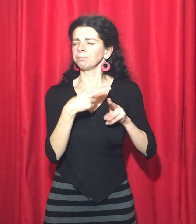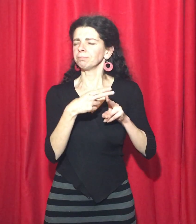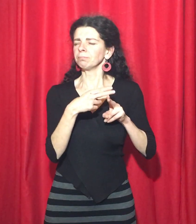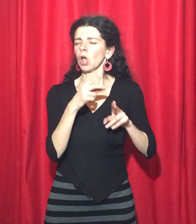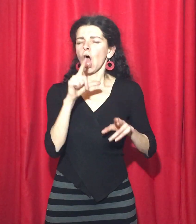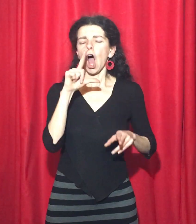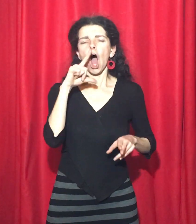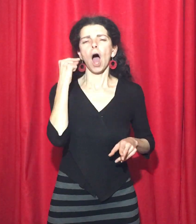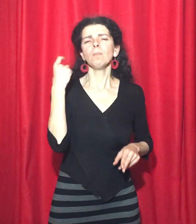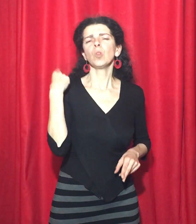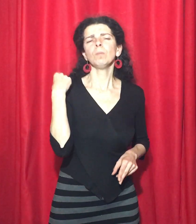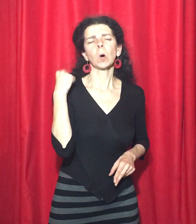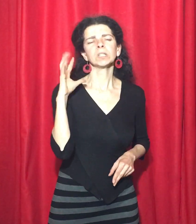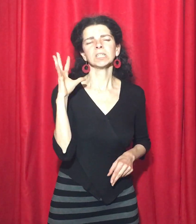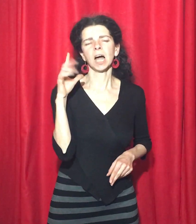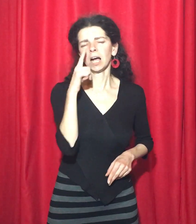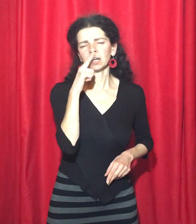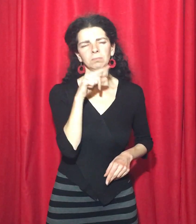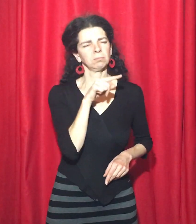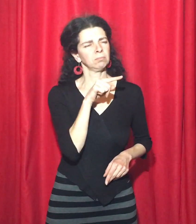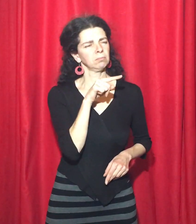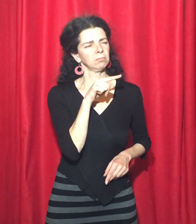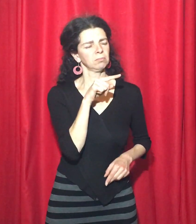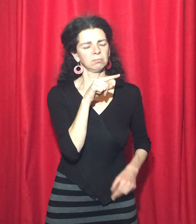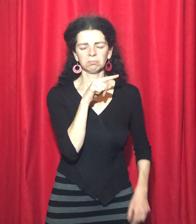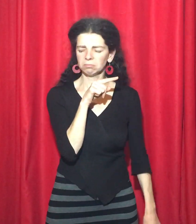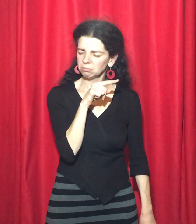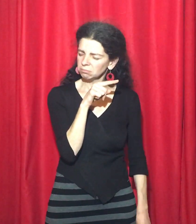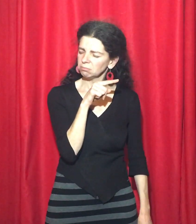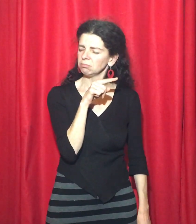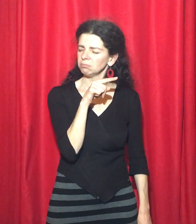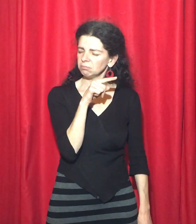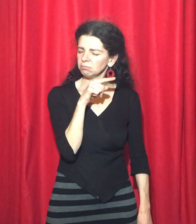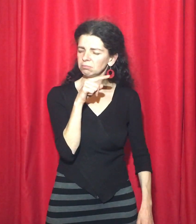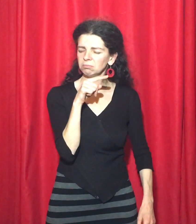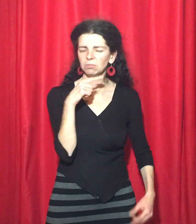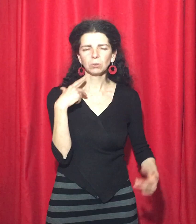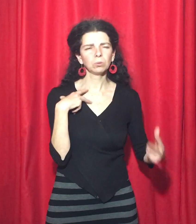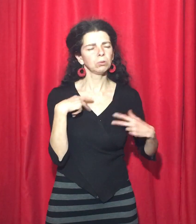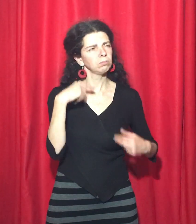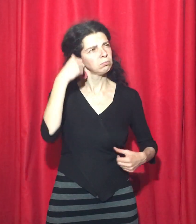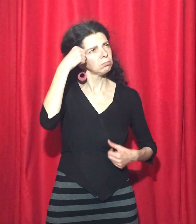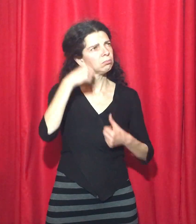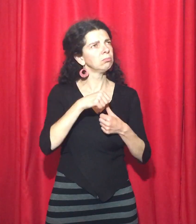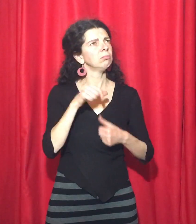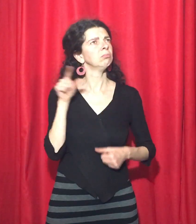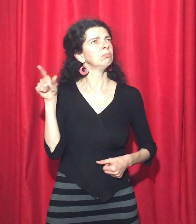C'était certainement homme numéro 5, se dit Jules en se souvenant des reproches de Julie.